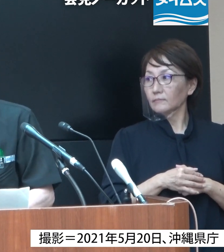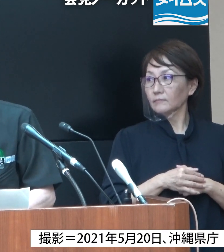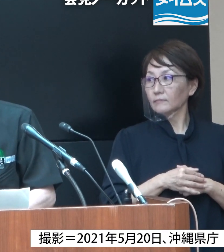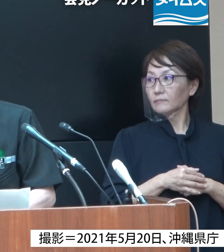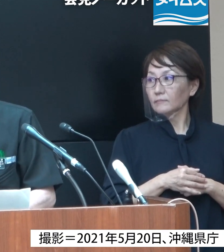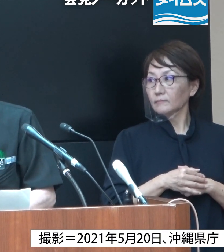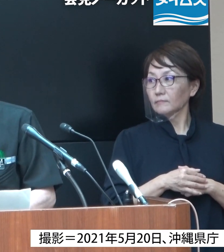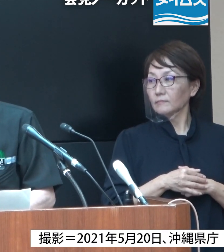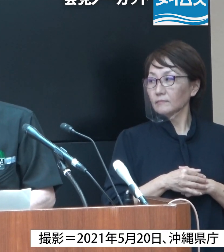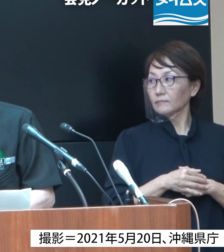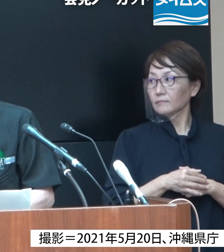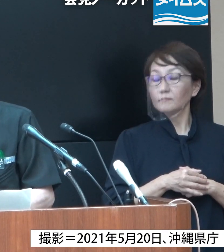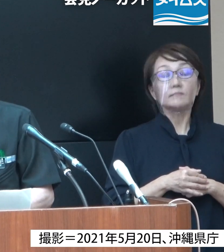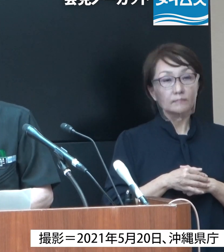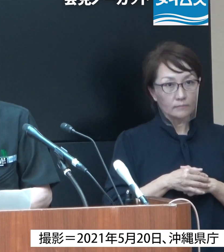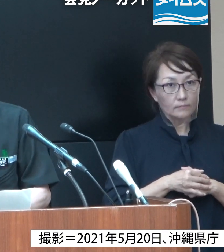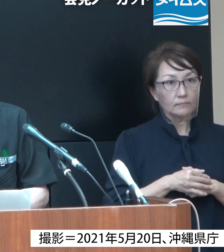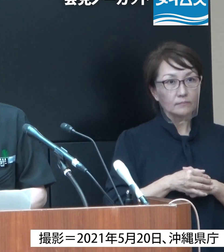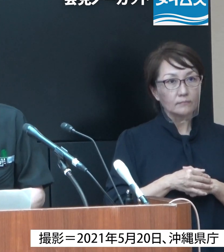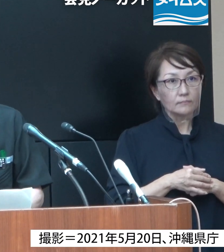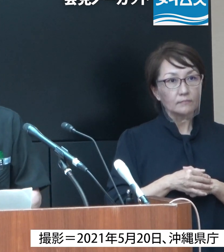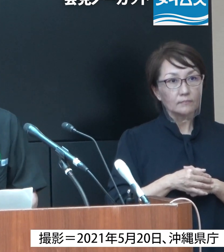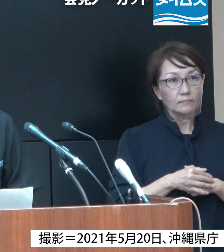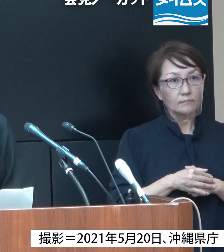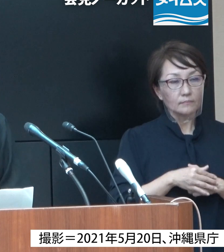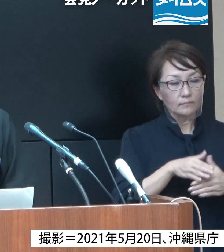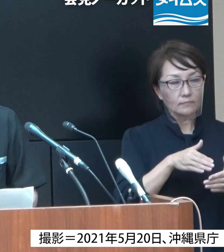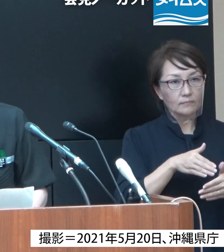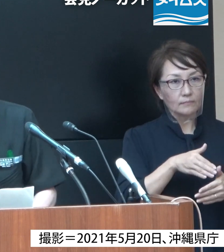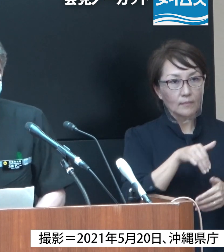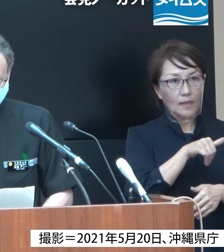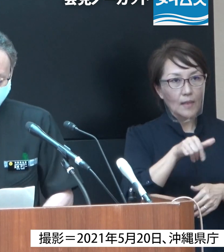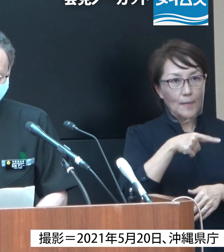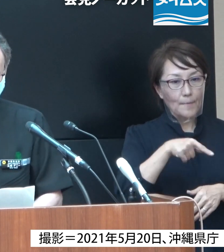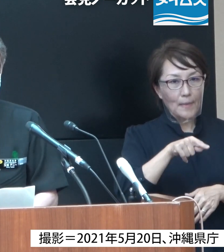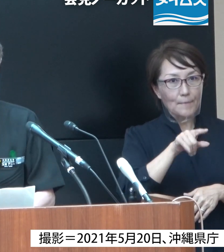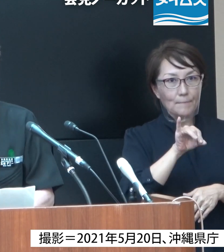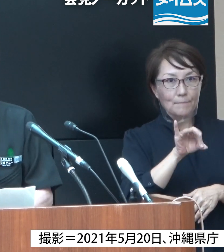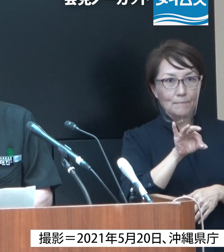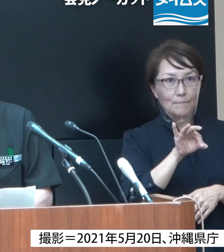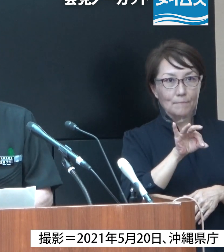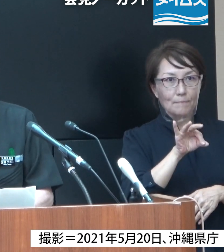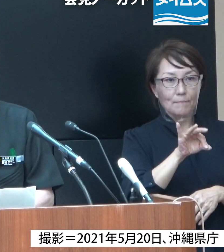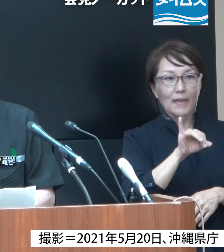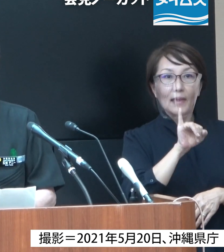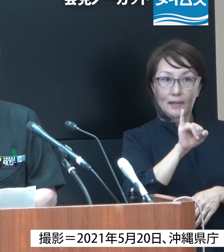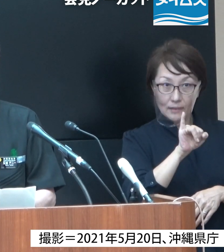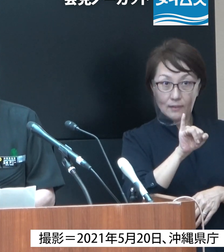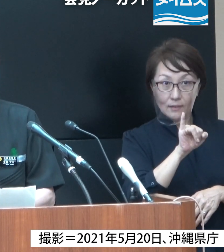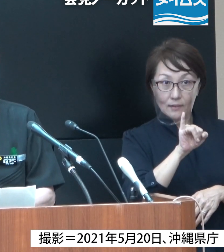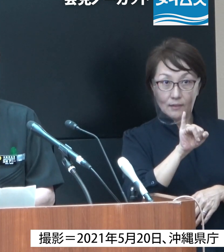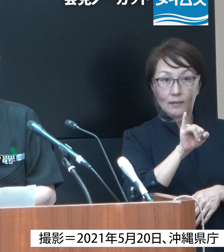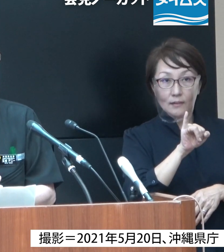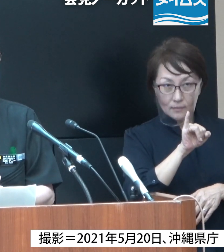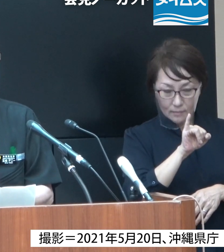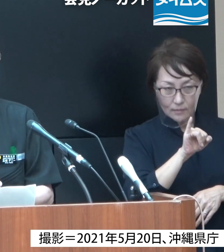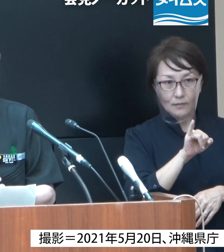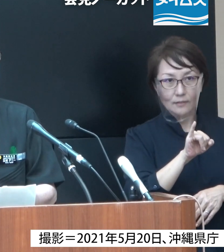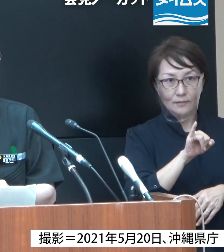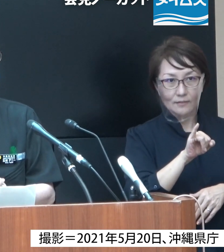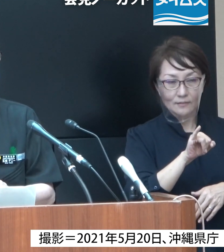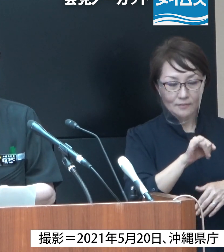ということ です。はい、弁明を の付与期間が今日までとなっております